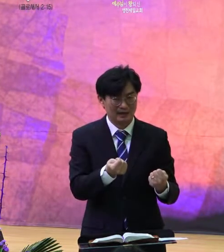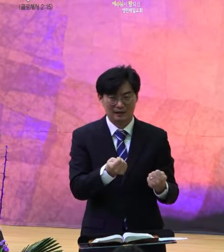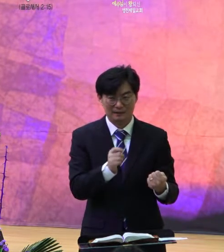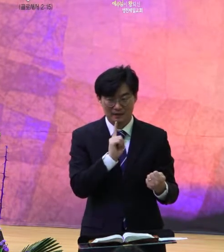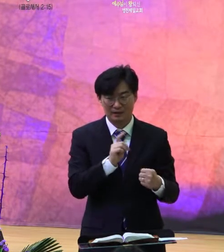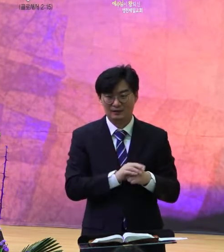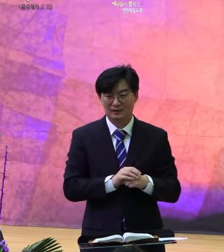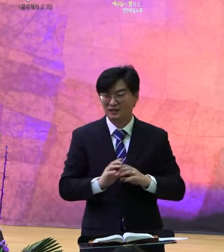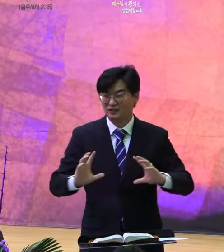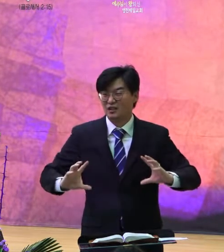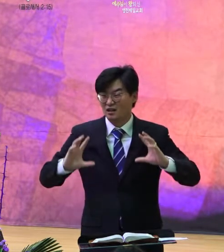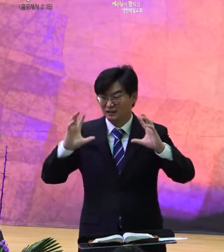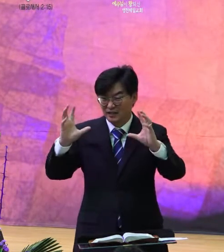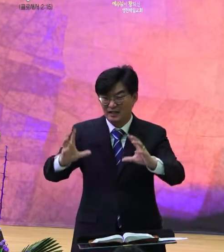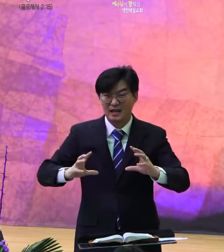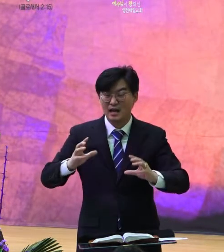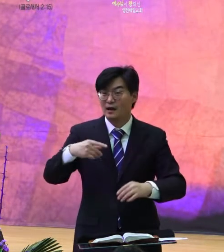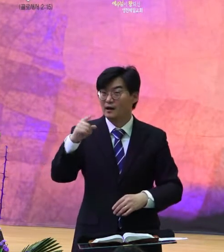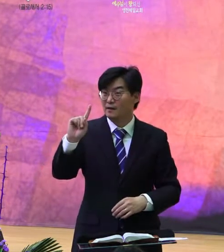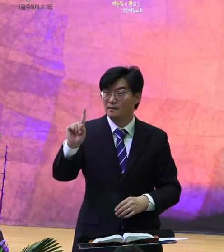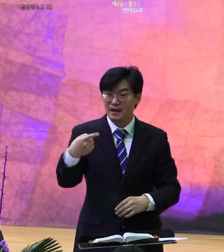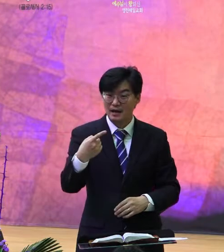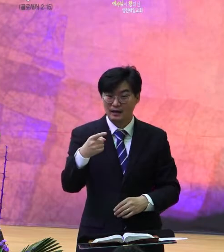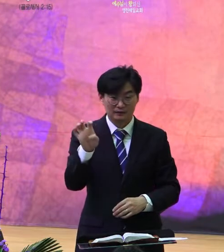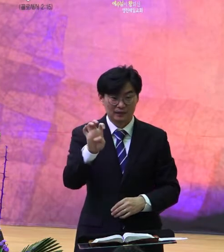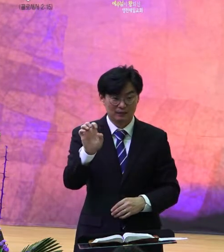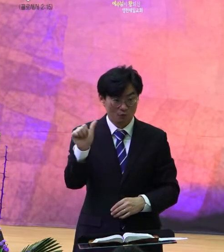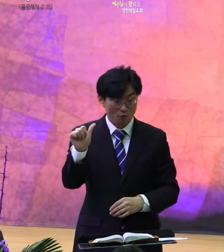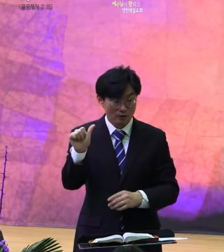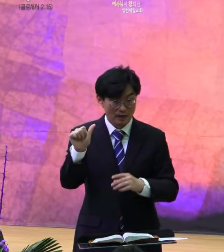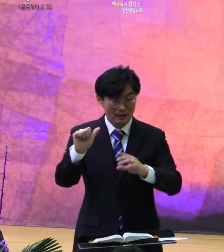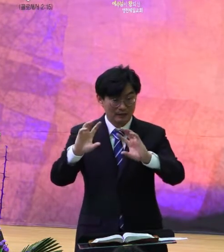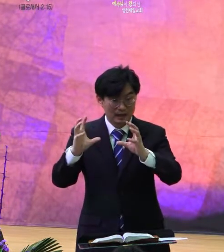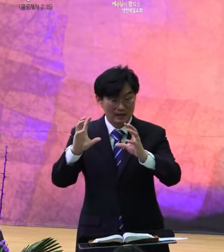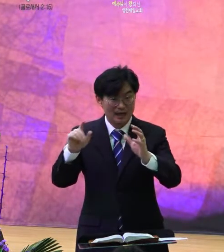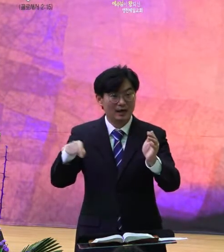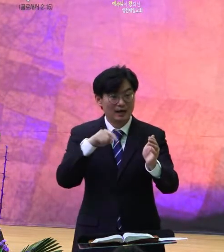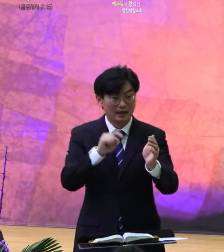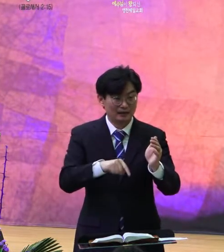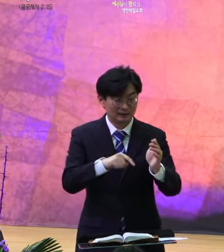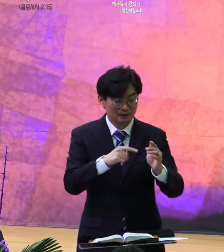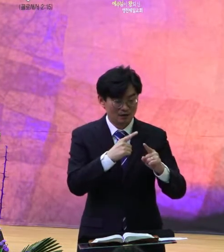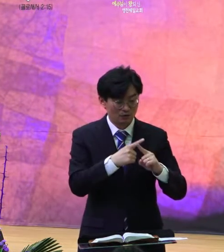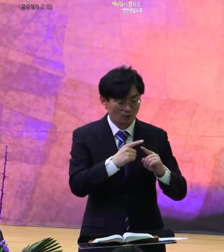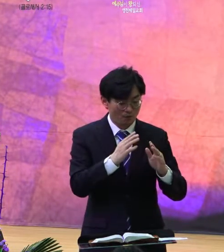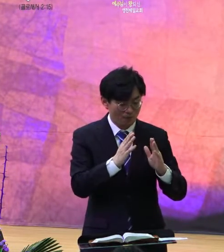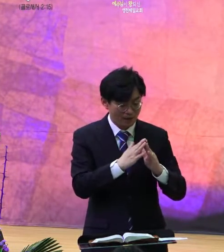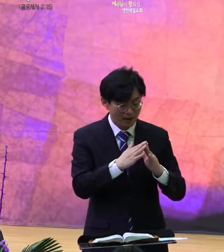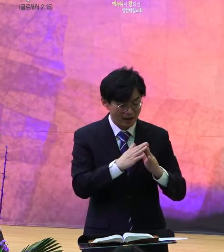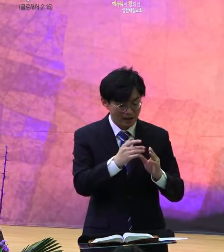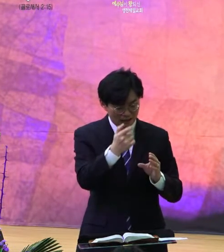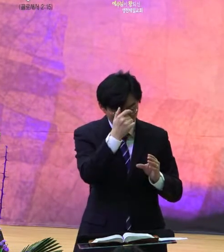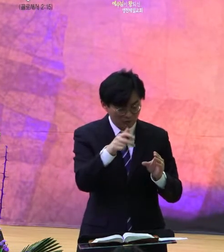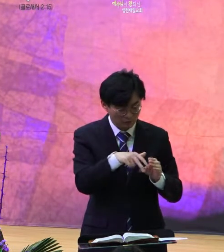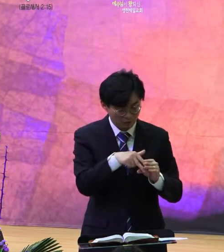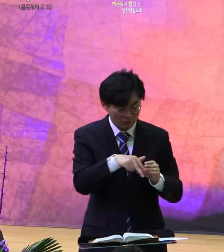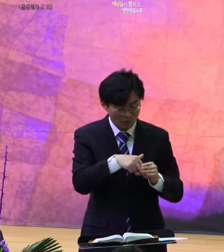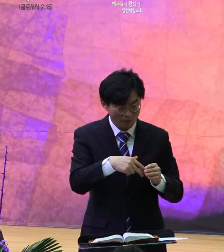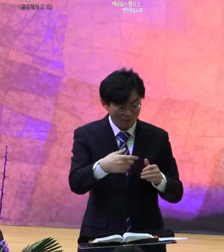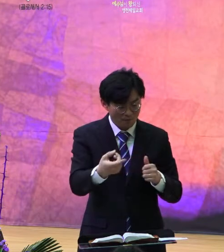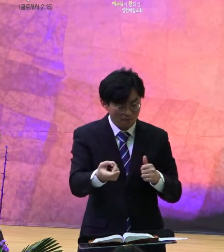전 세계의 145개국에서 기독교에 대한 박해가 일어나고 있다고 발표했습니다.